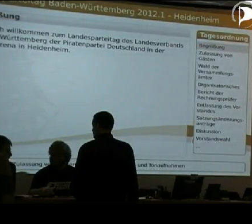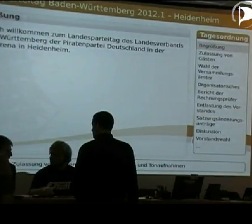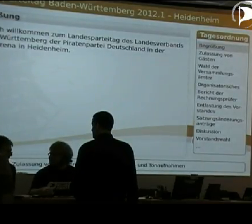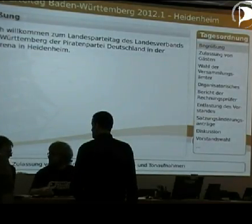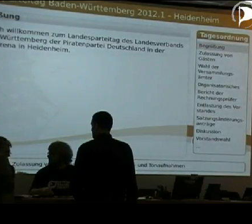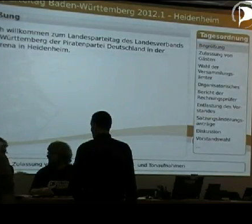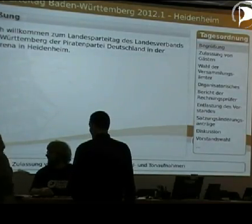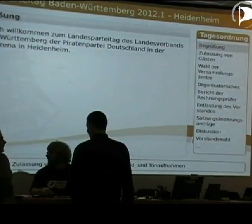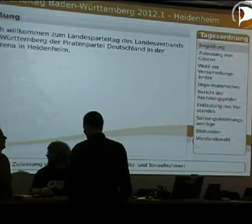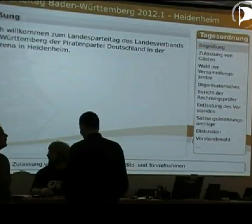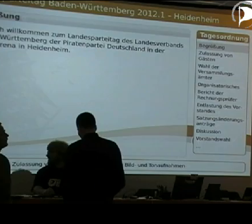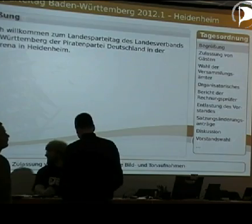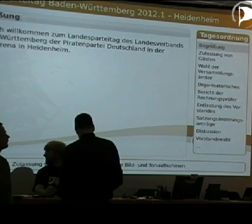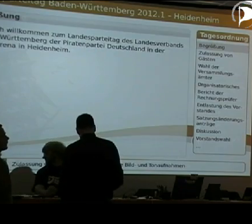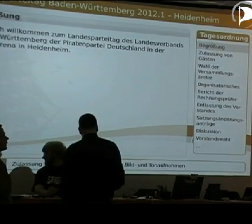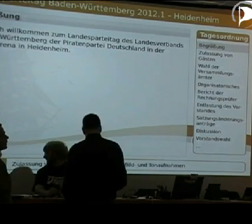willst du hier